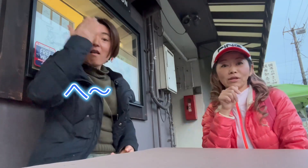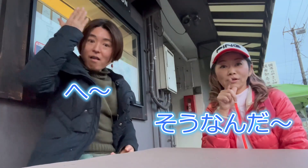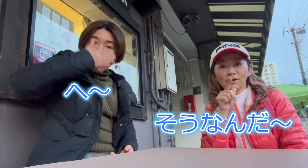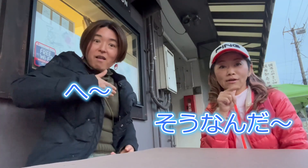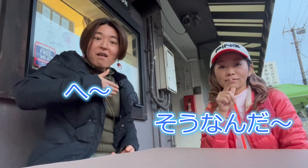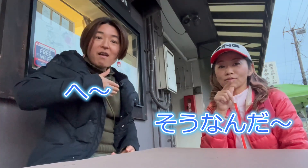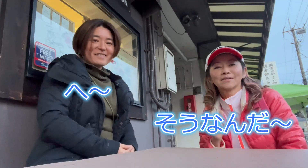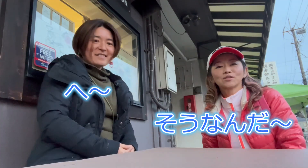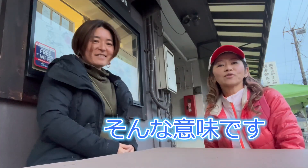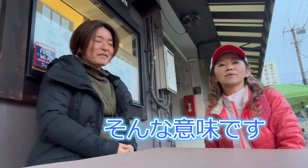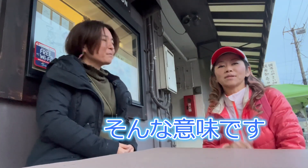だ。そんな意味です。